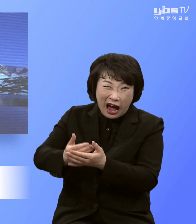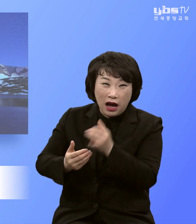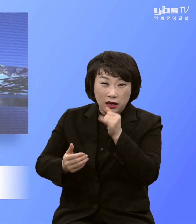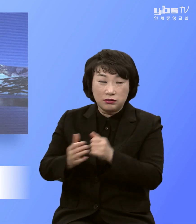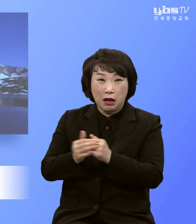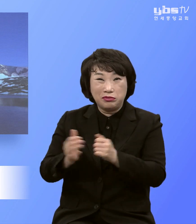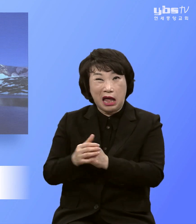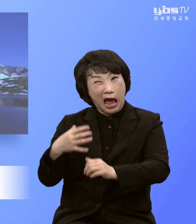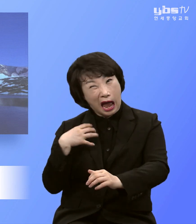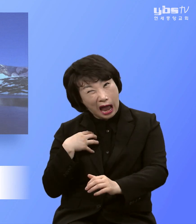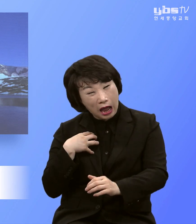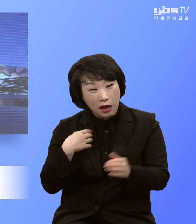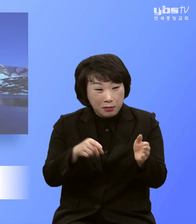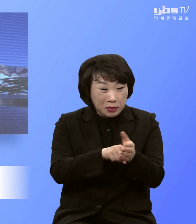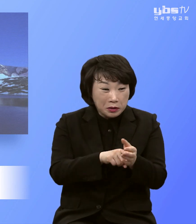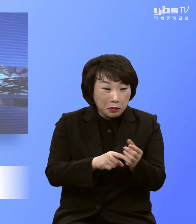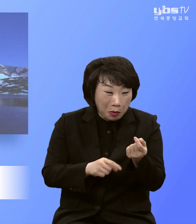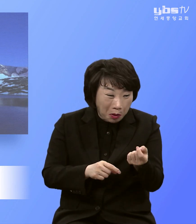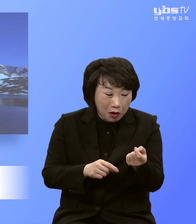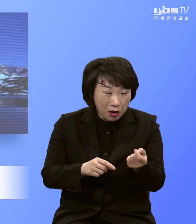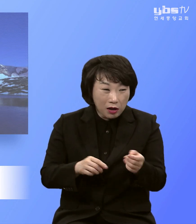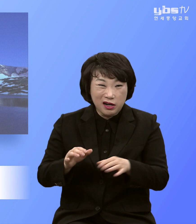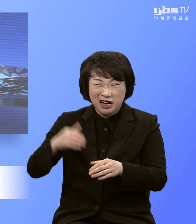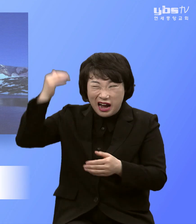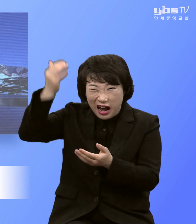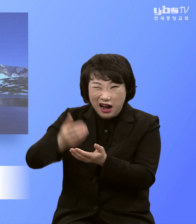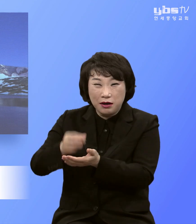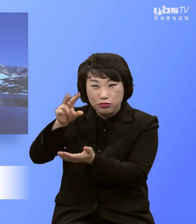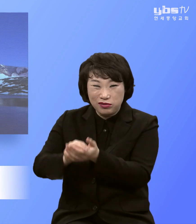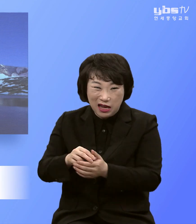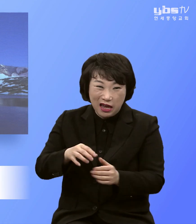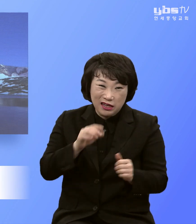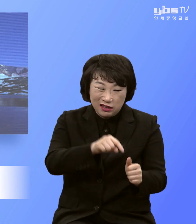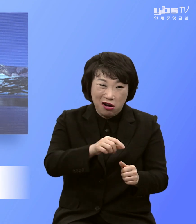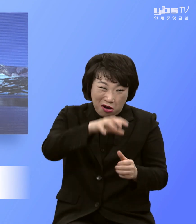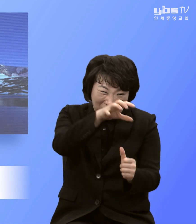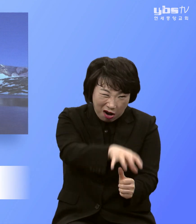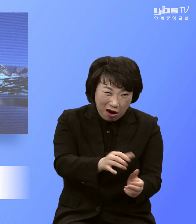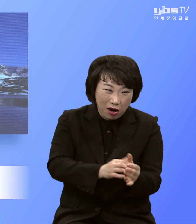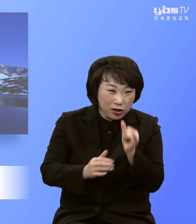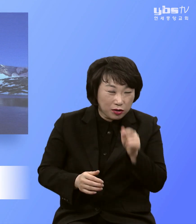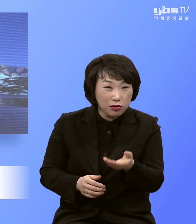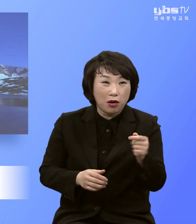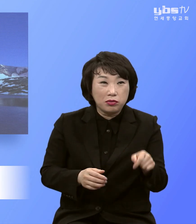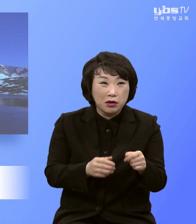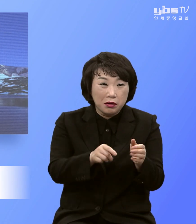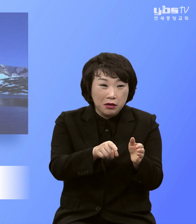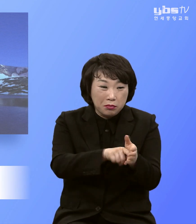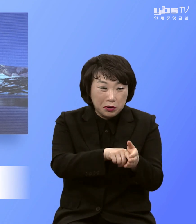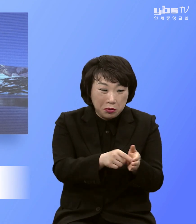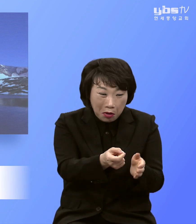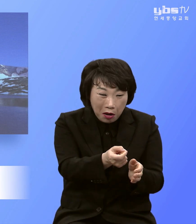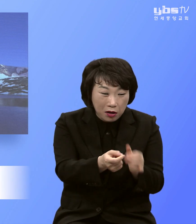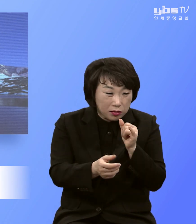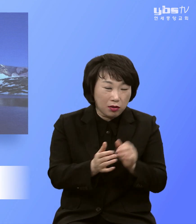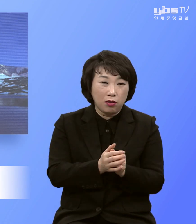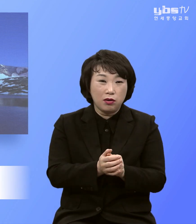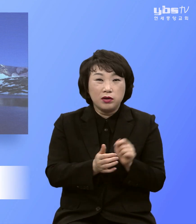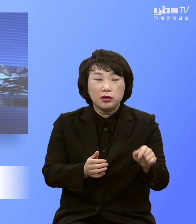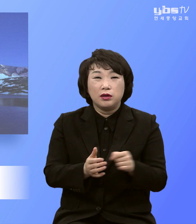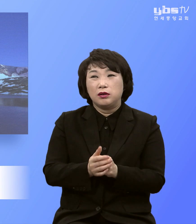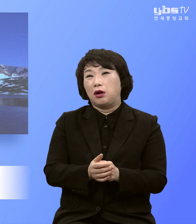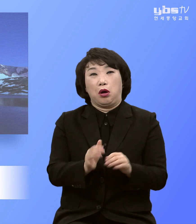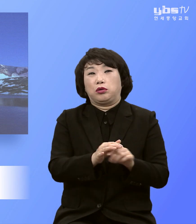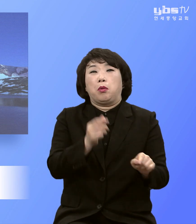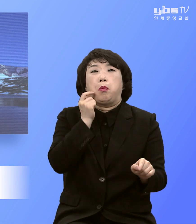믿음이 태산 같은 문제에 깔려버려서 도무지 믿음이 타산 같은 문제를 해결할